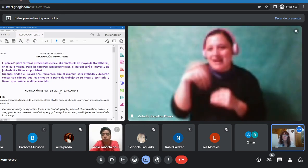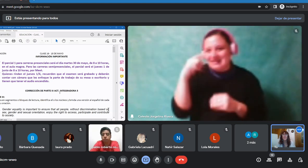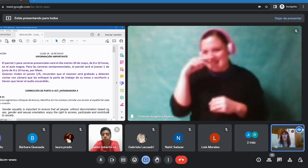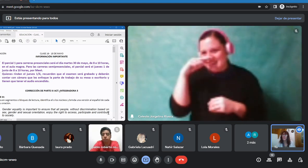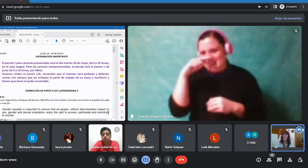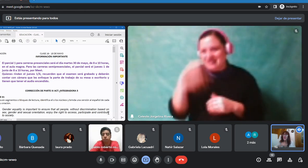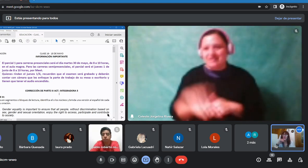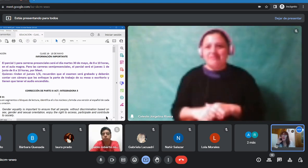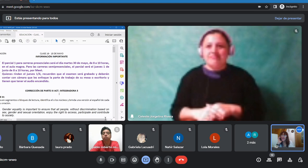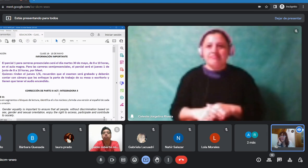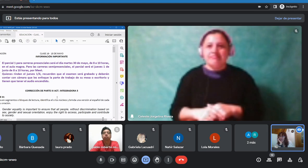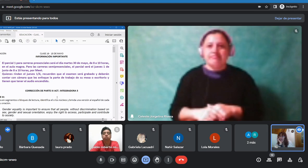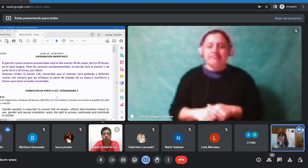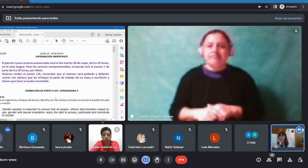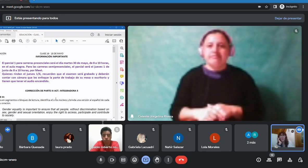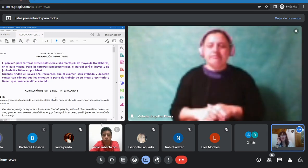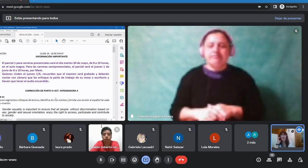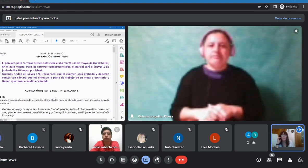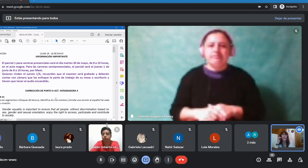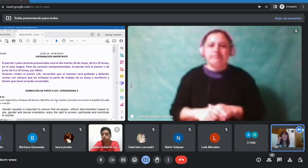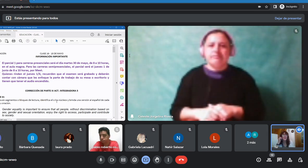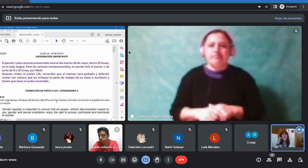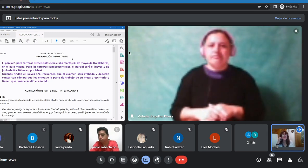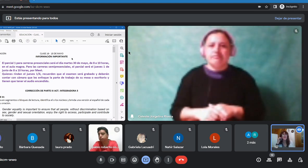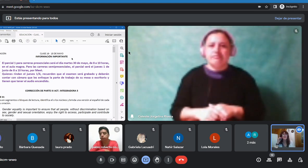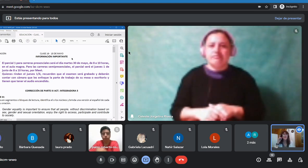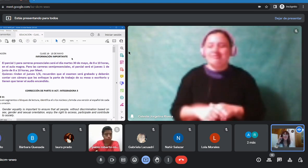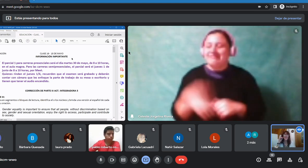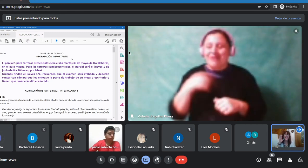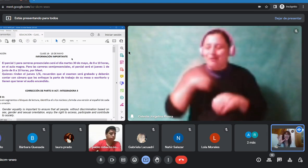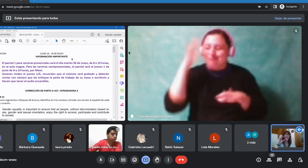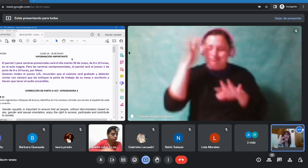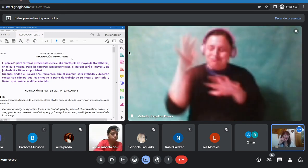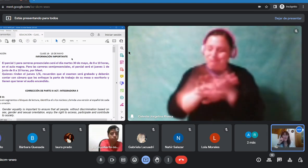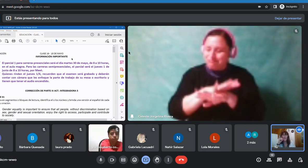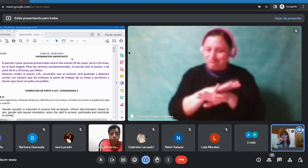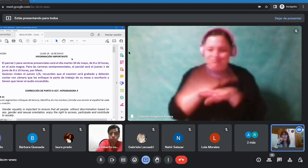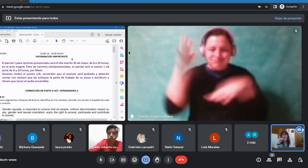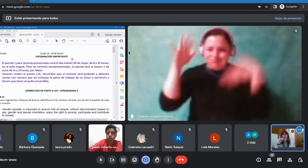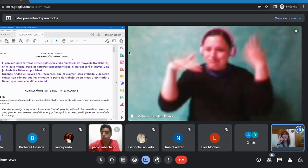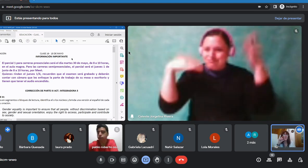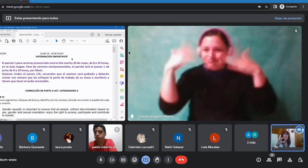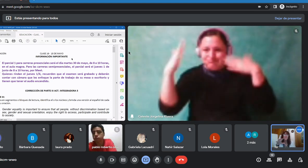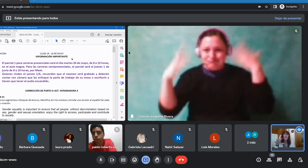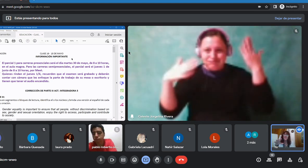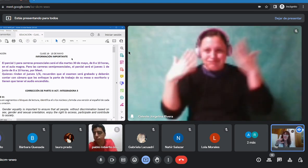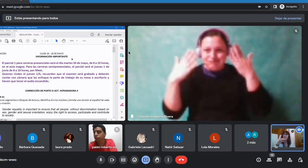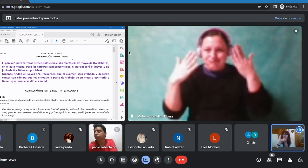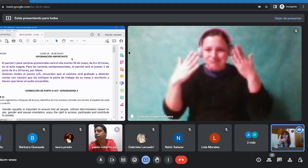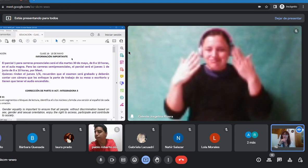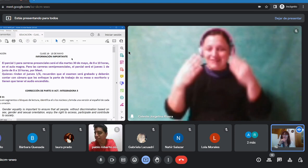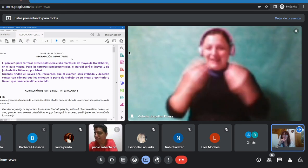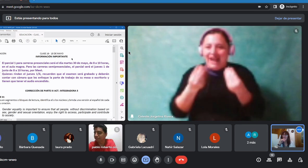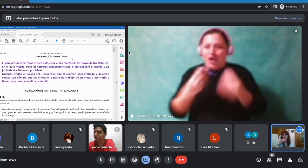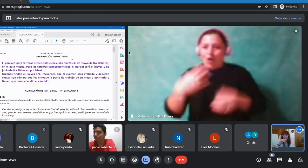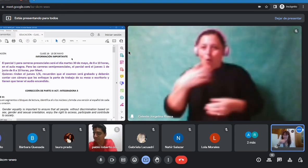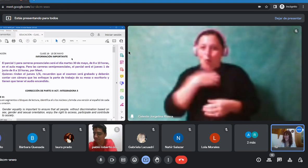creo. Bueno, veremos si no me equivoqué porque se me confunde con tantos cursos